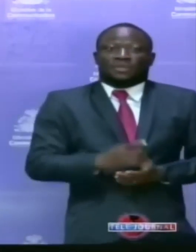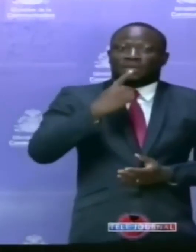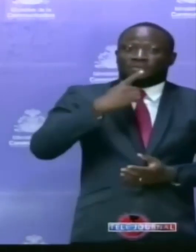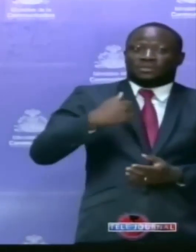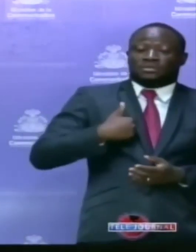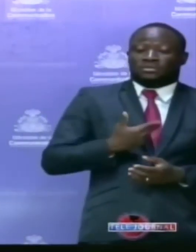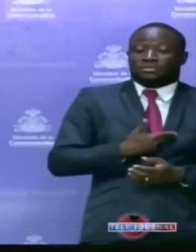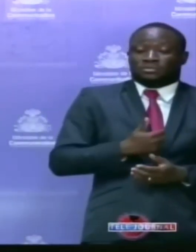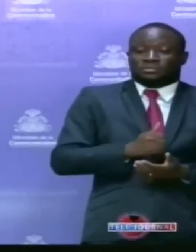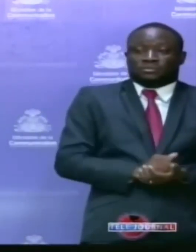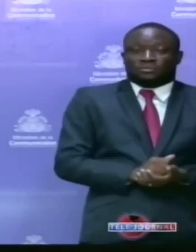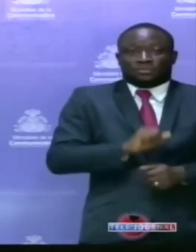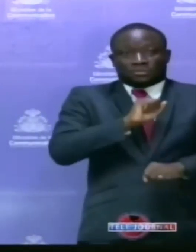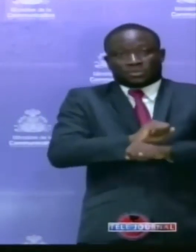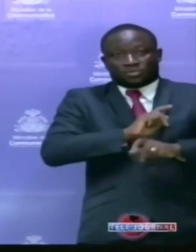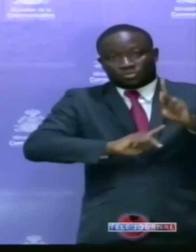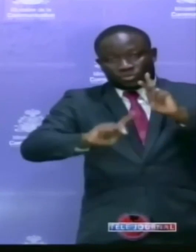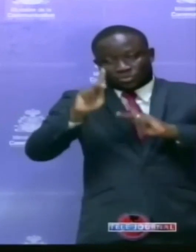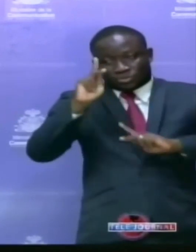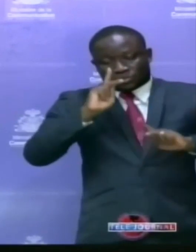Maintenant, travaux publics,